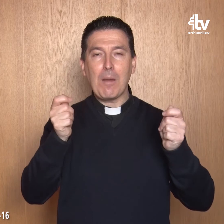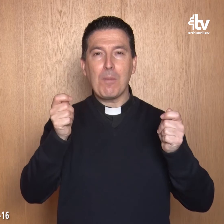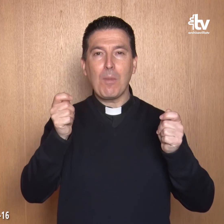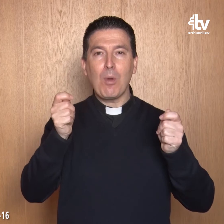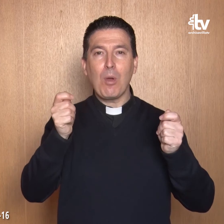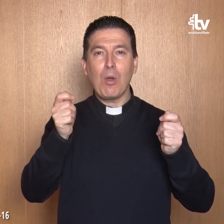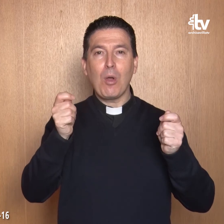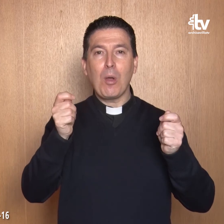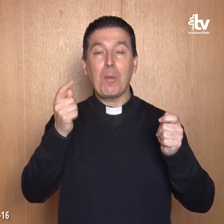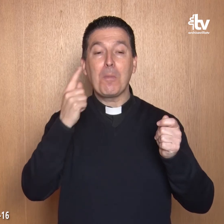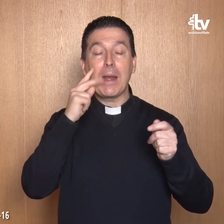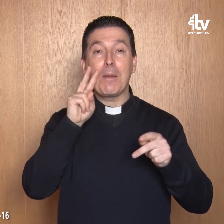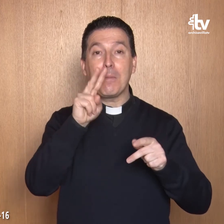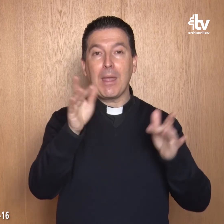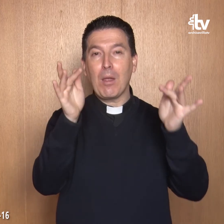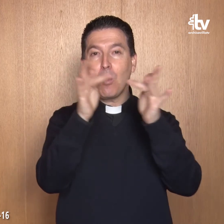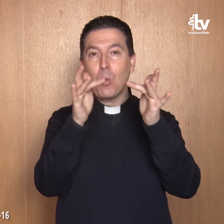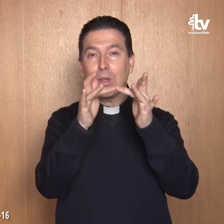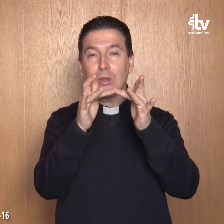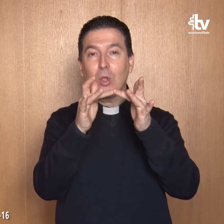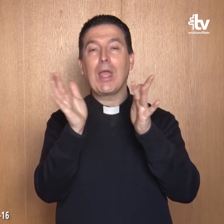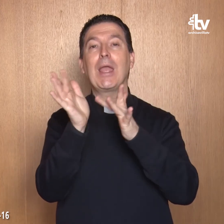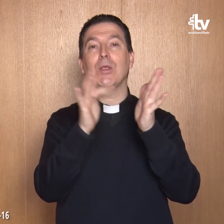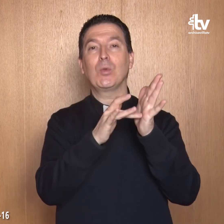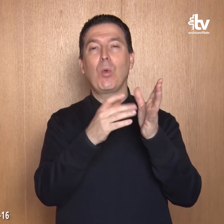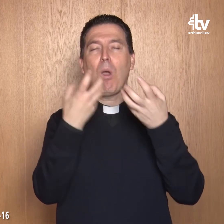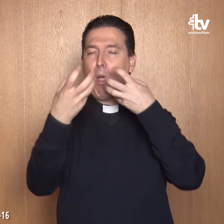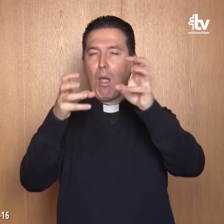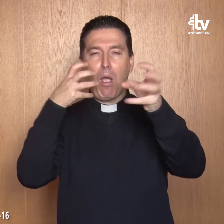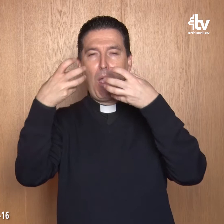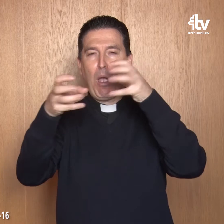y salieron a su encuentro gritando